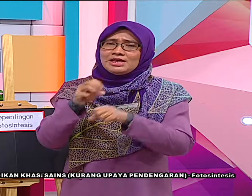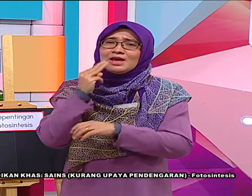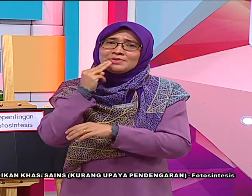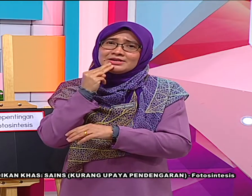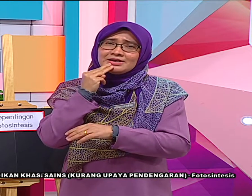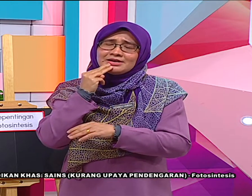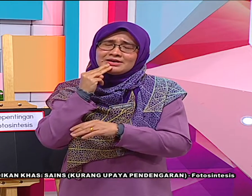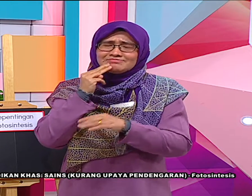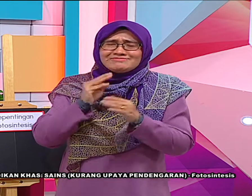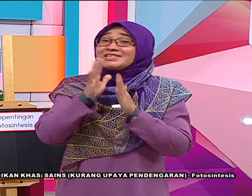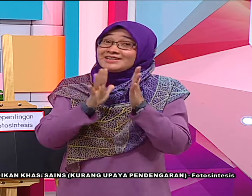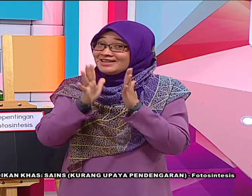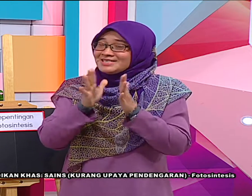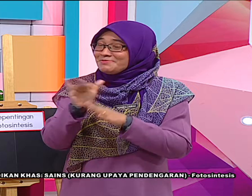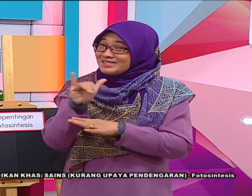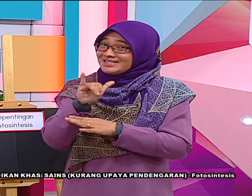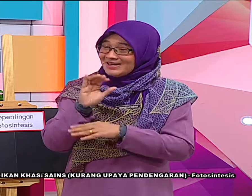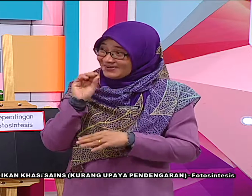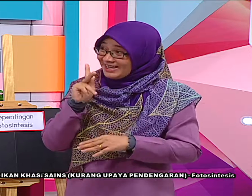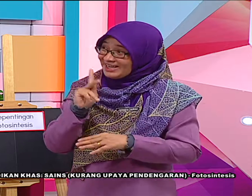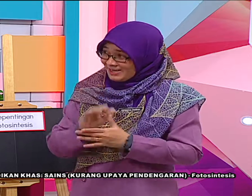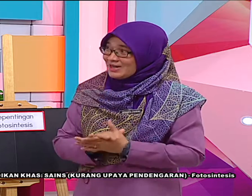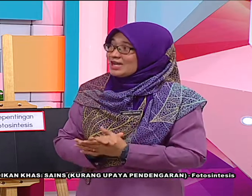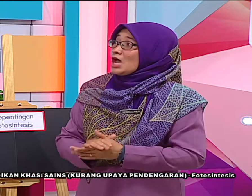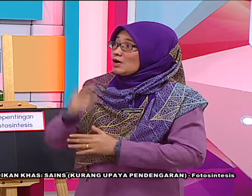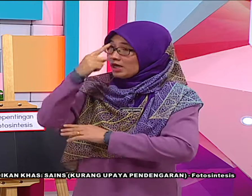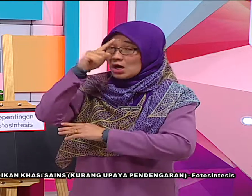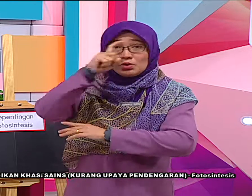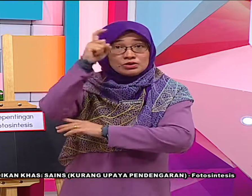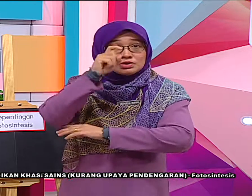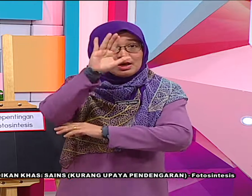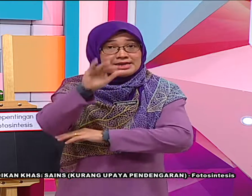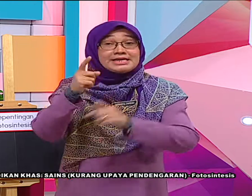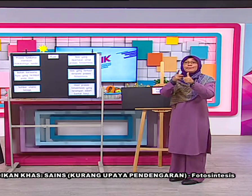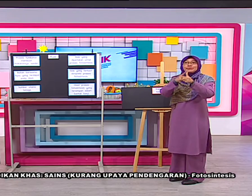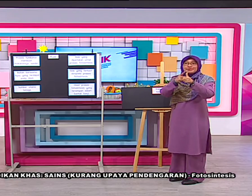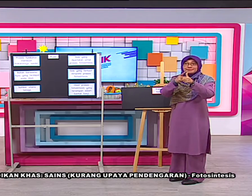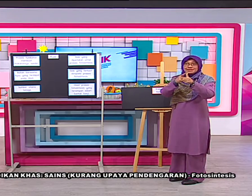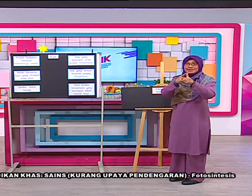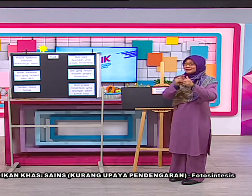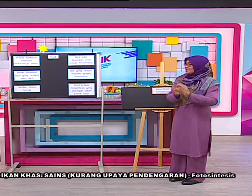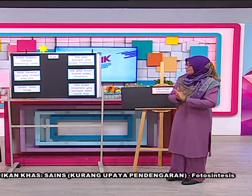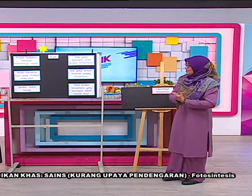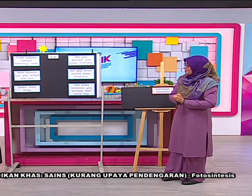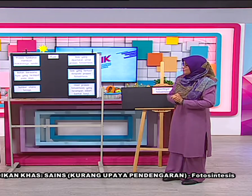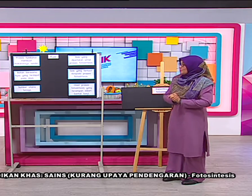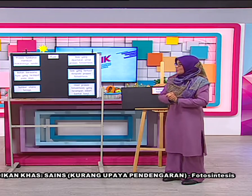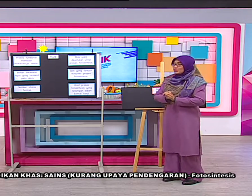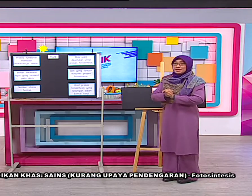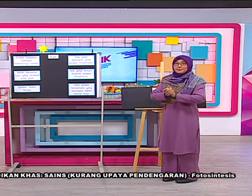Bira isyarat lah tamat kyg oleh Oke untuk soalnya yang pertama-tama Oke